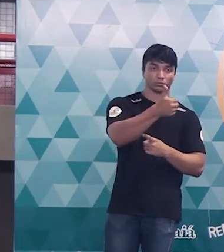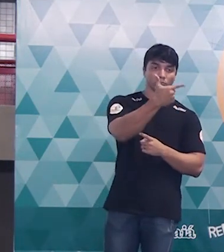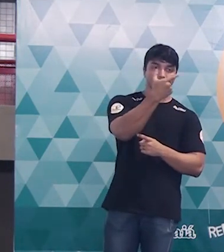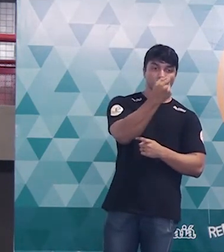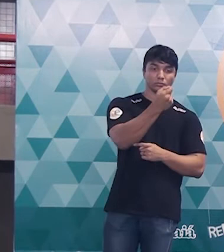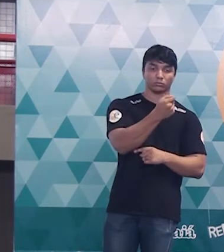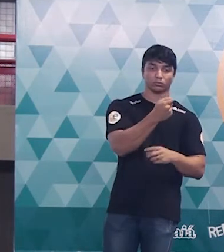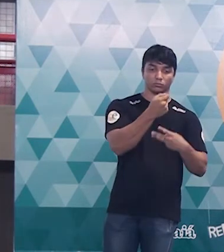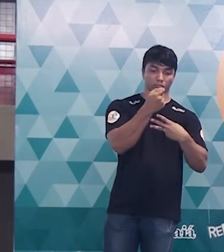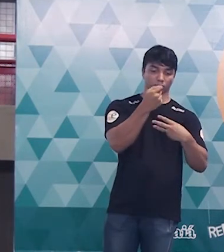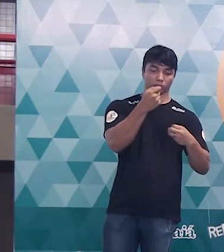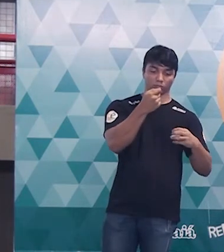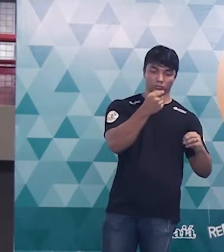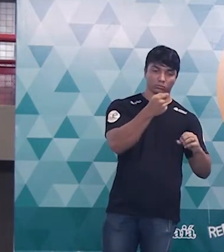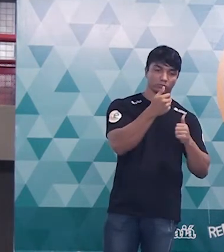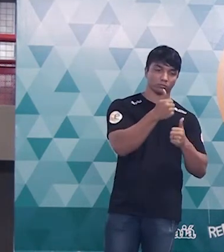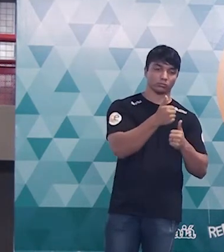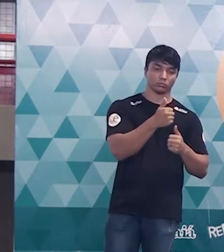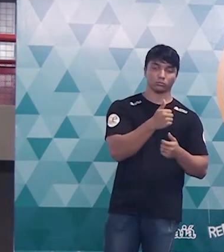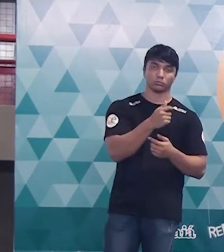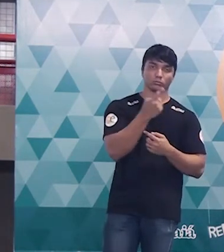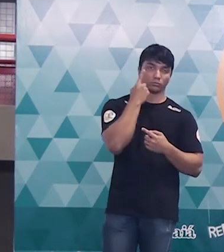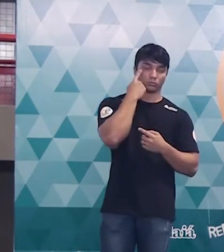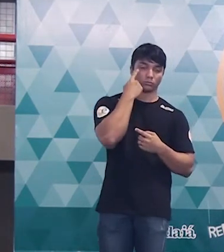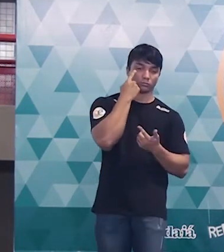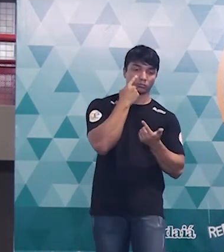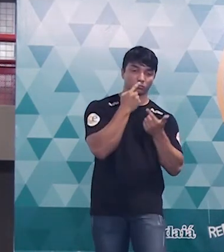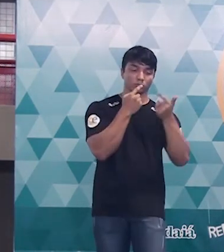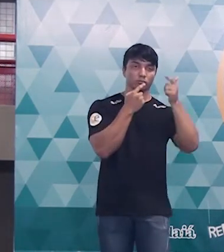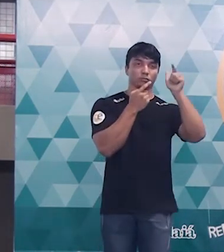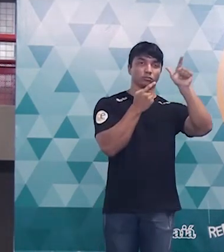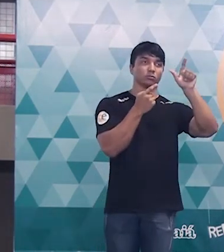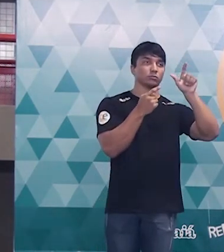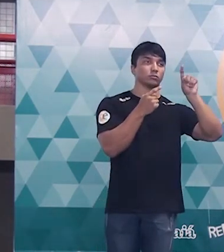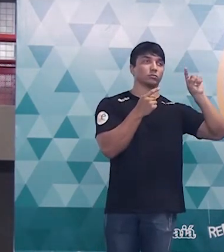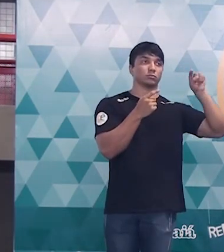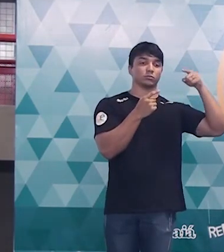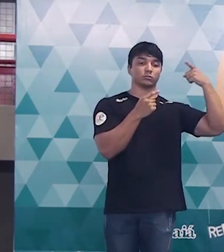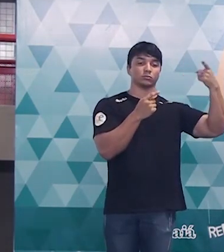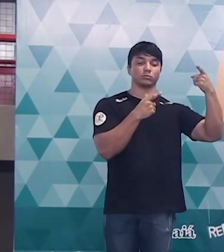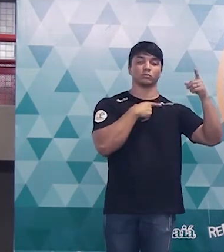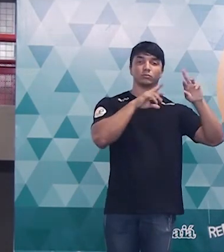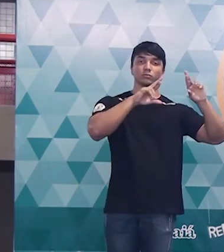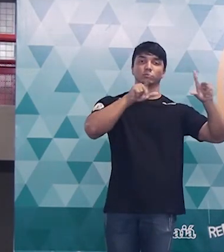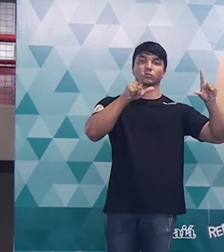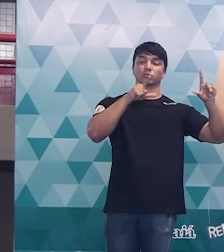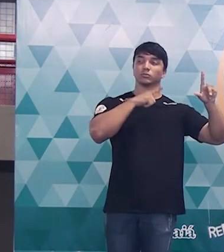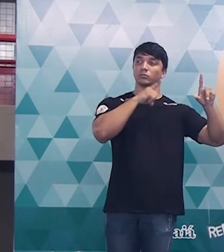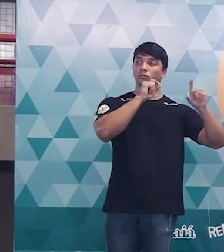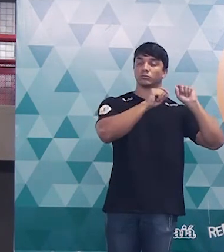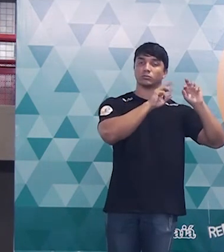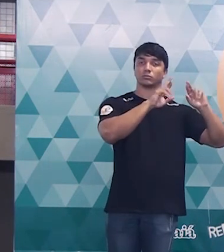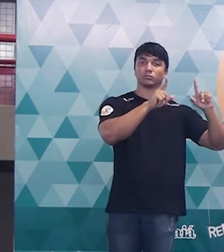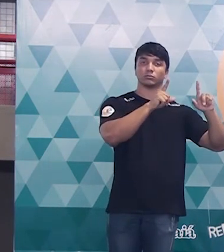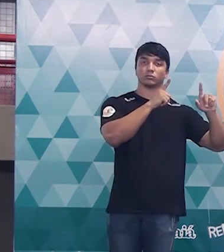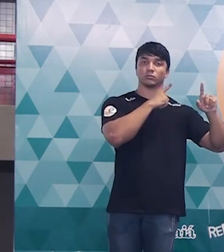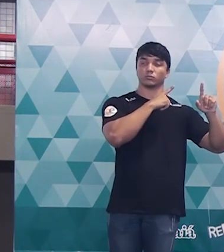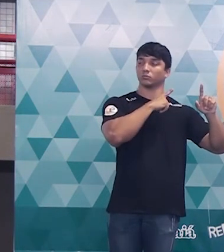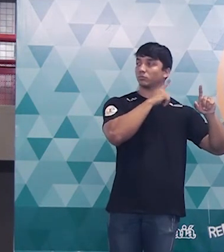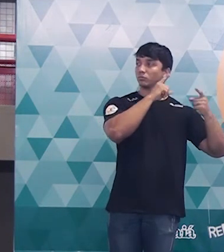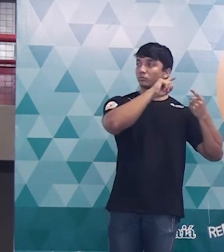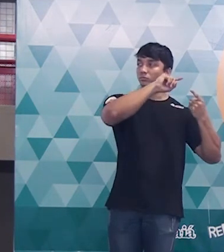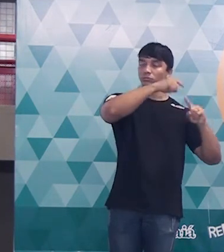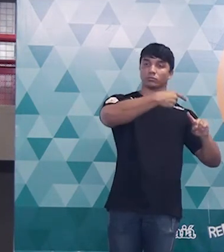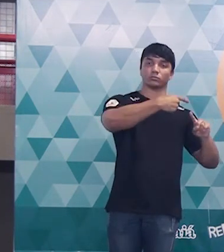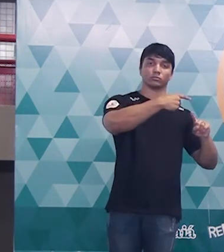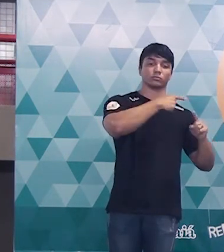está lá, aparece 120 por 300. Porém, a terceira grandeza, ela era o quê?